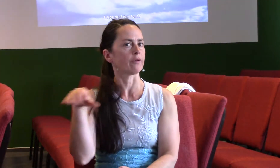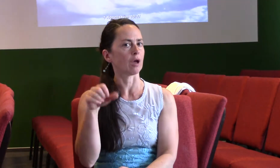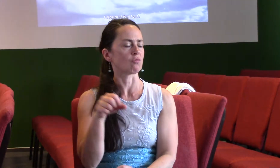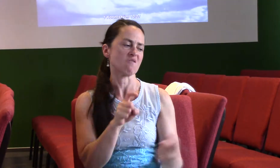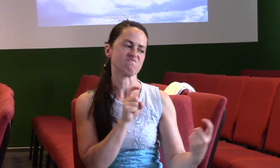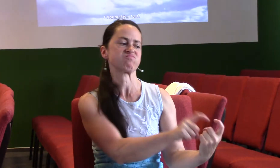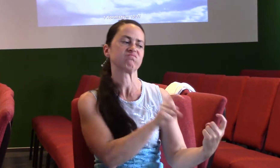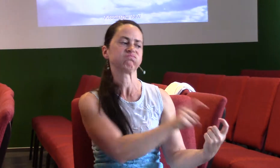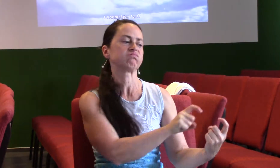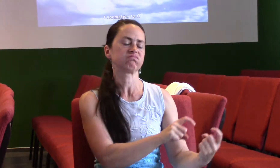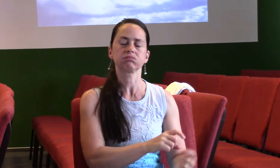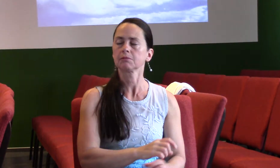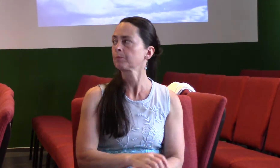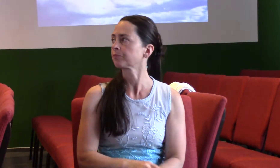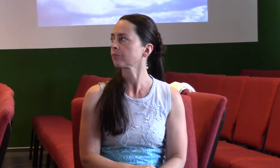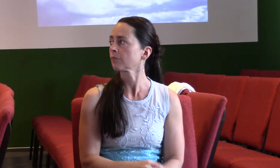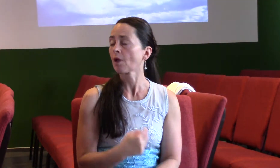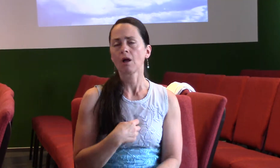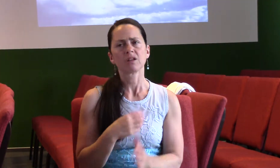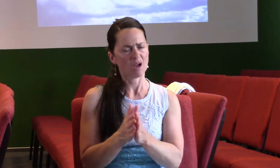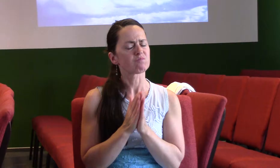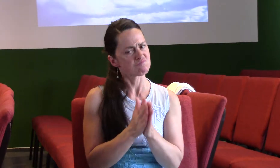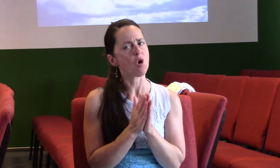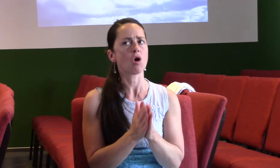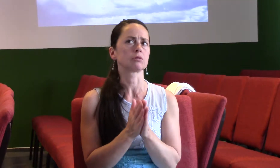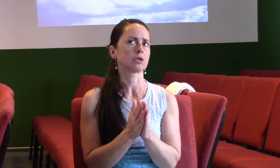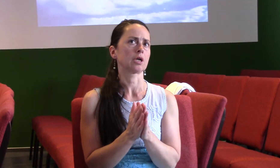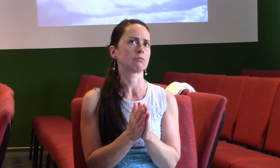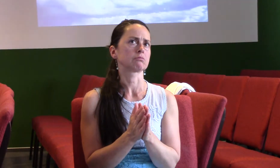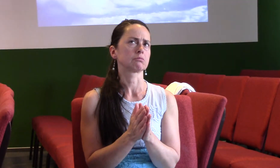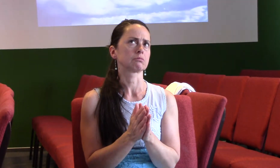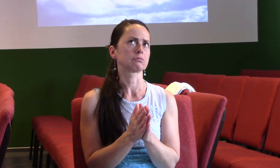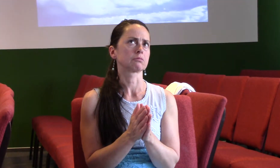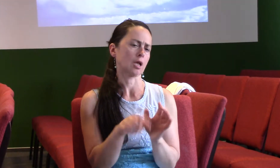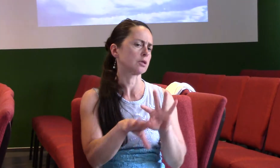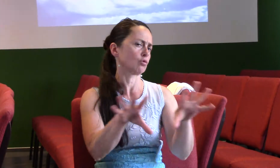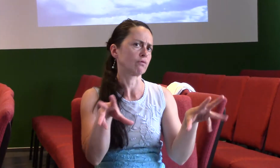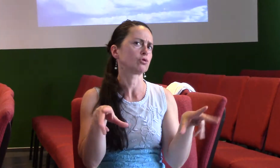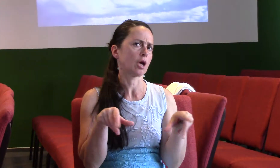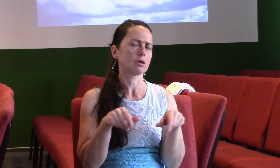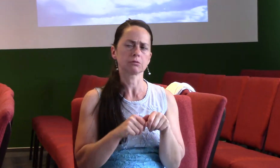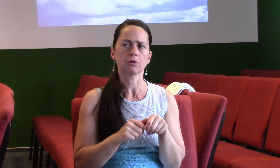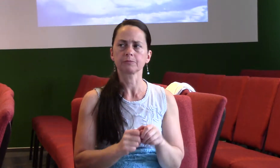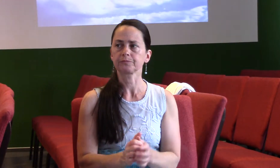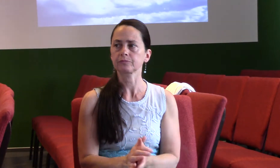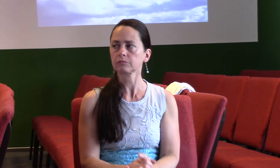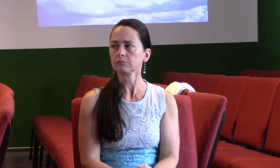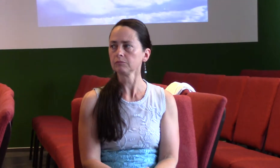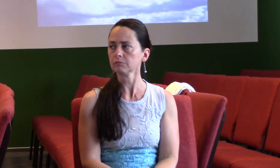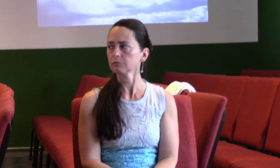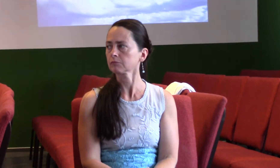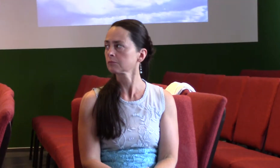když ukrade